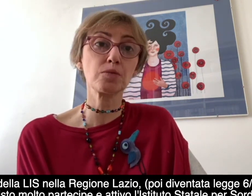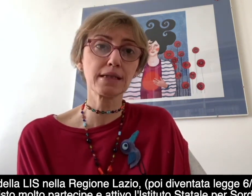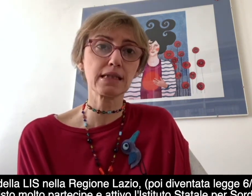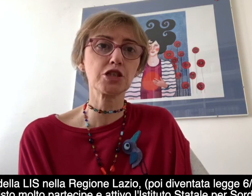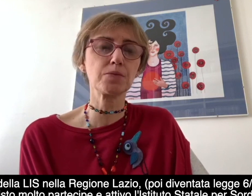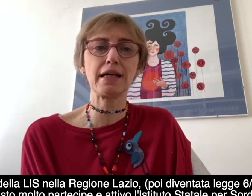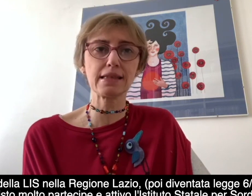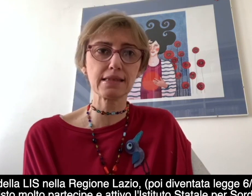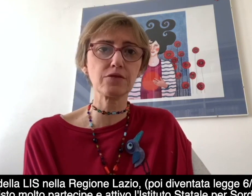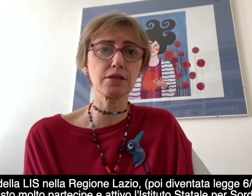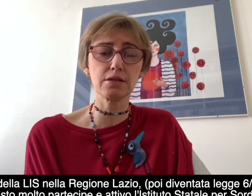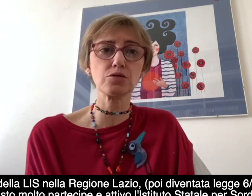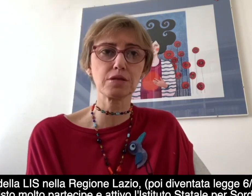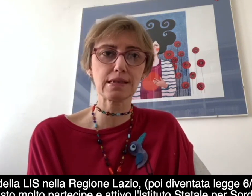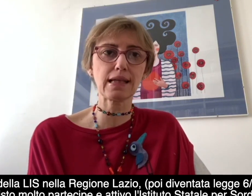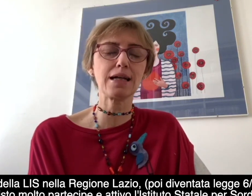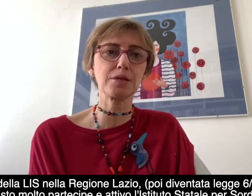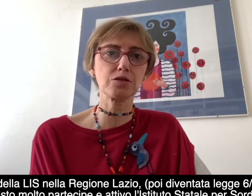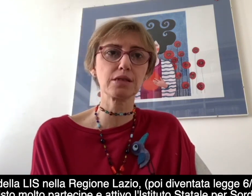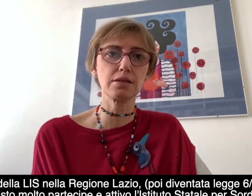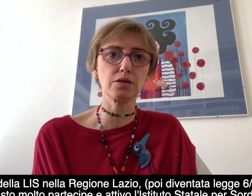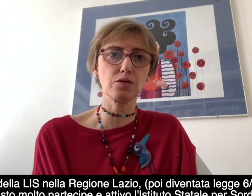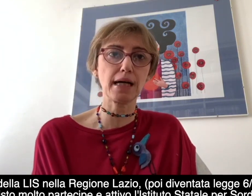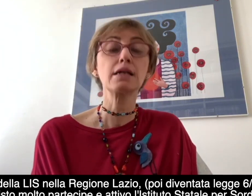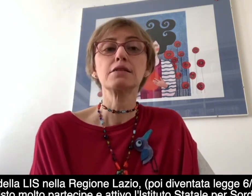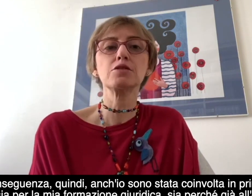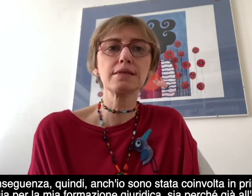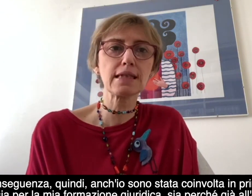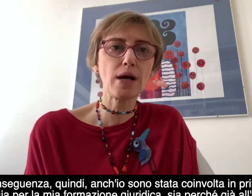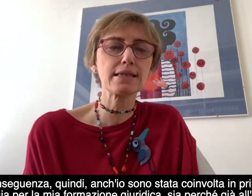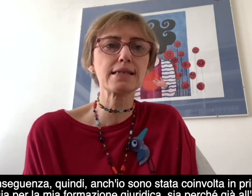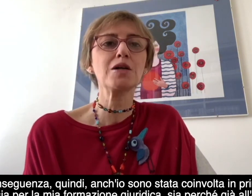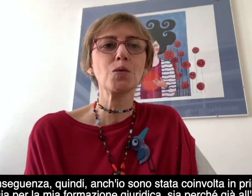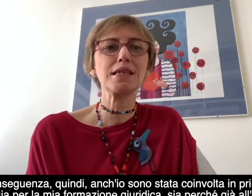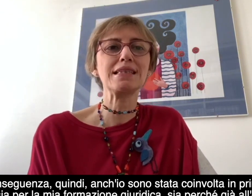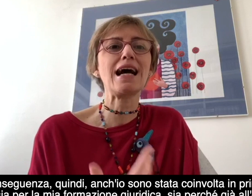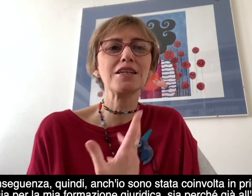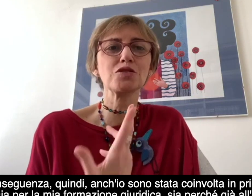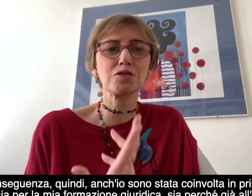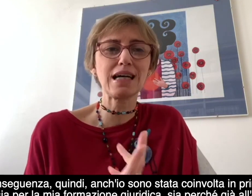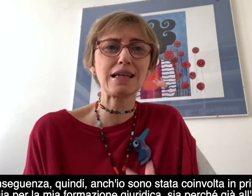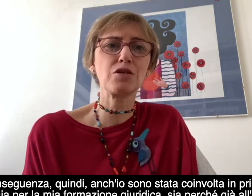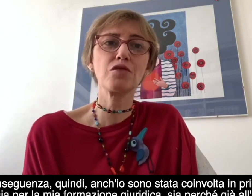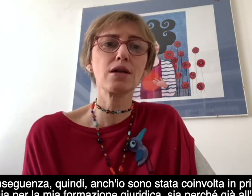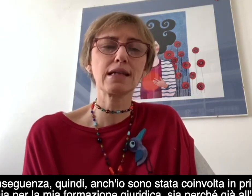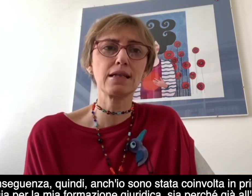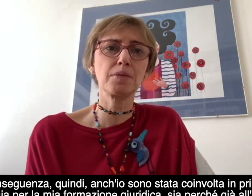partecipe e attivo l'istituto statale per sordi di roma di conseguenza quindi anch'io sono stata coinvolta in prima persona